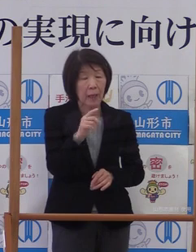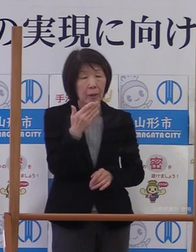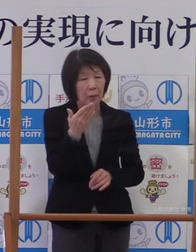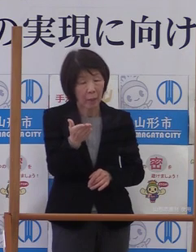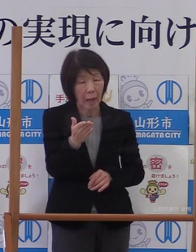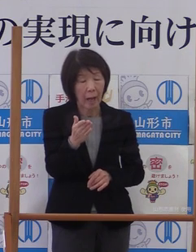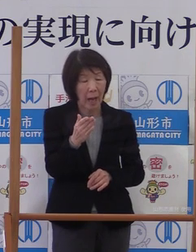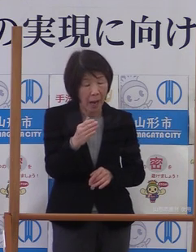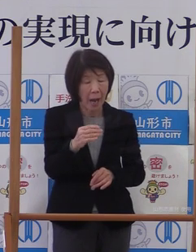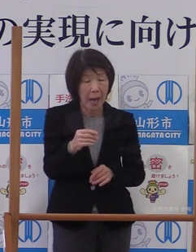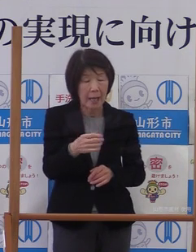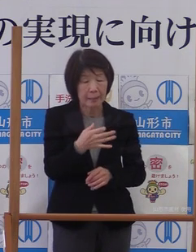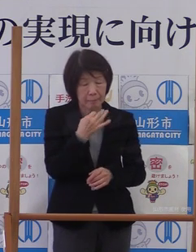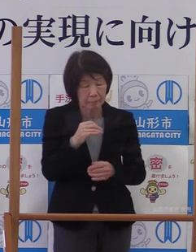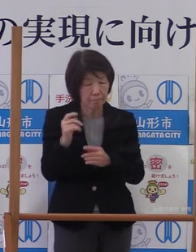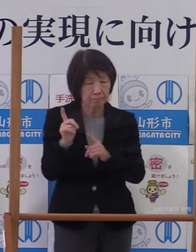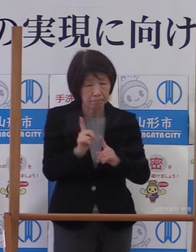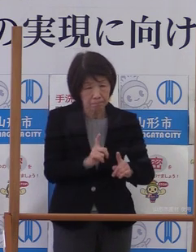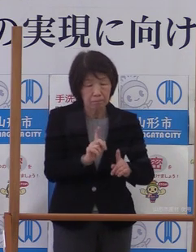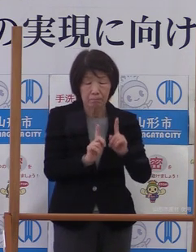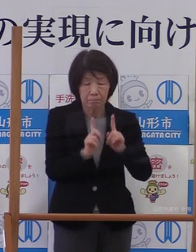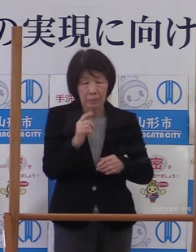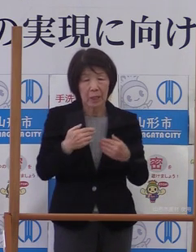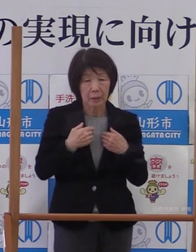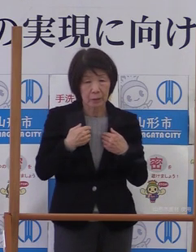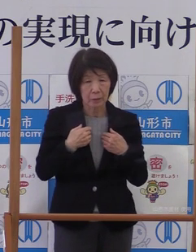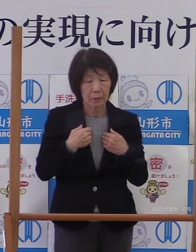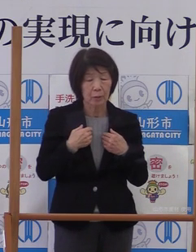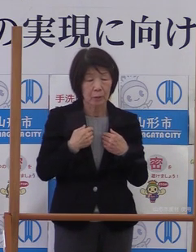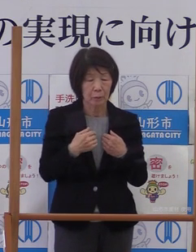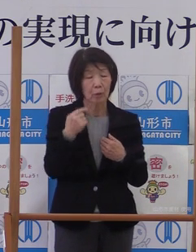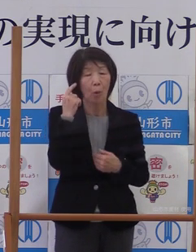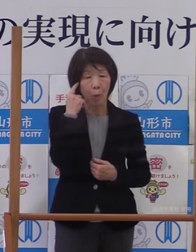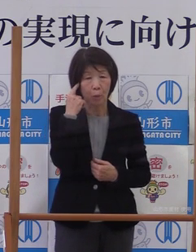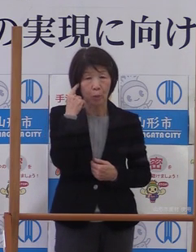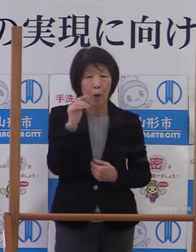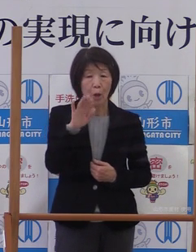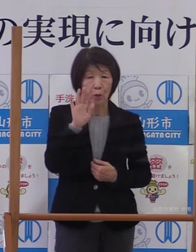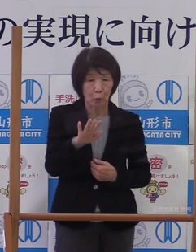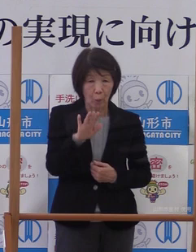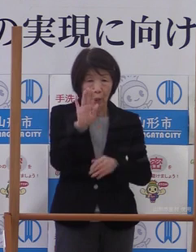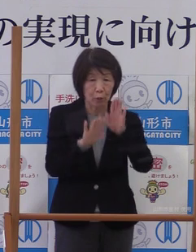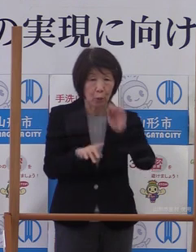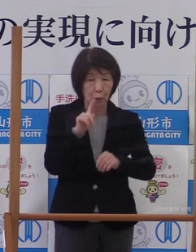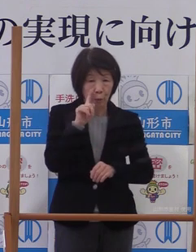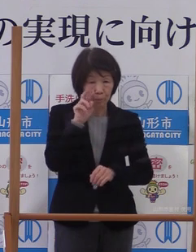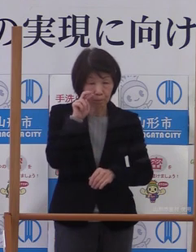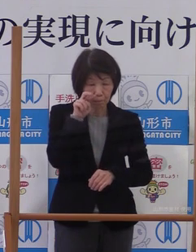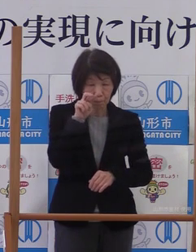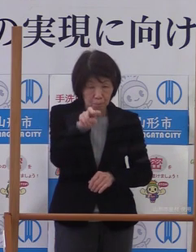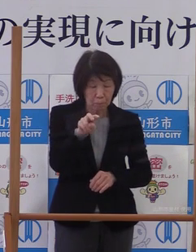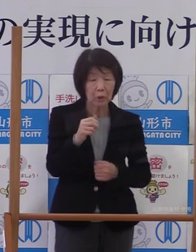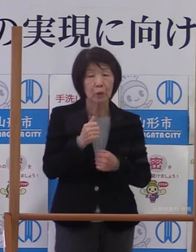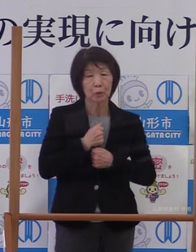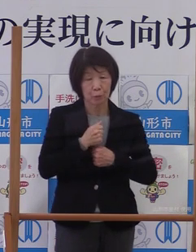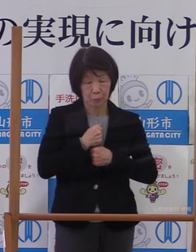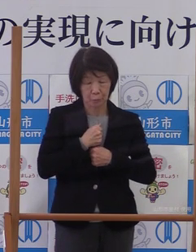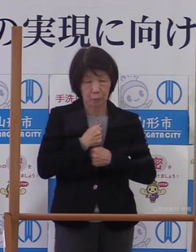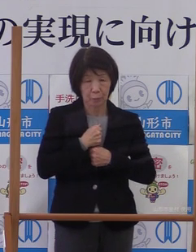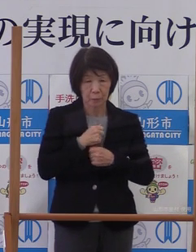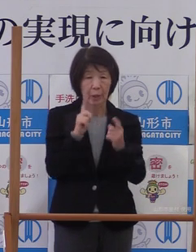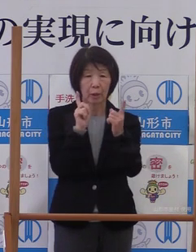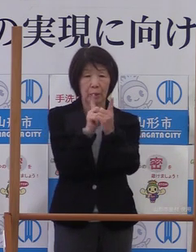ところは抑えなきゃいけないということになるかもしれませんが、そこは本当に状況をしっかりと注視して今後対応していくということになると思